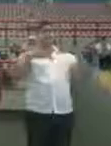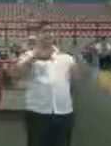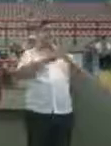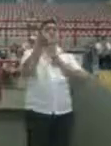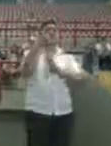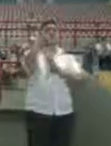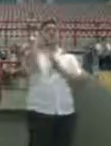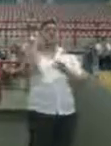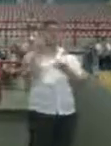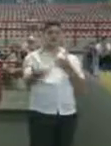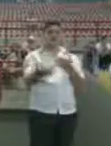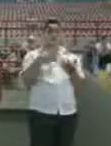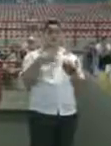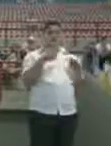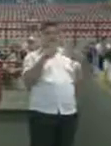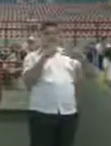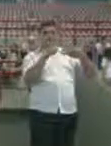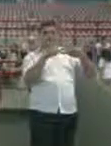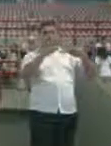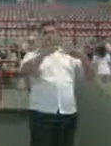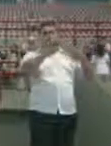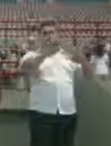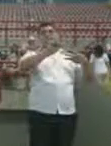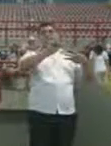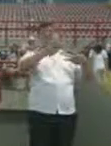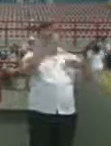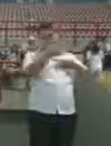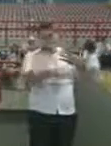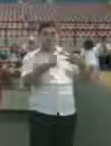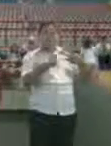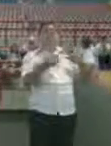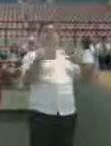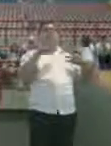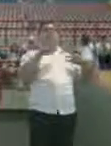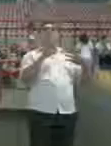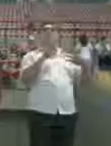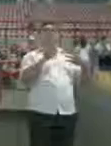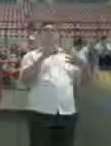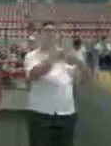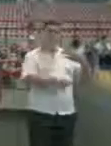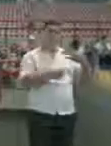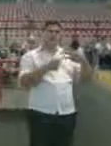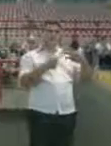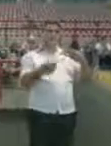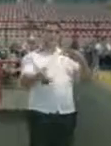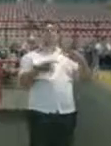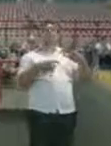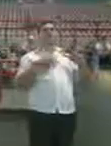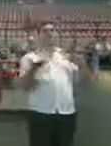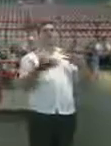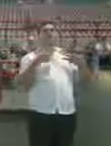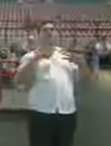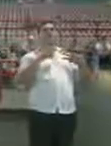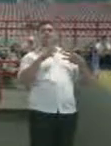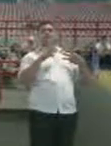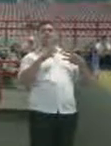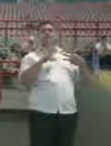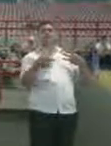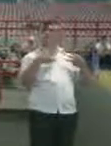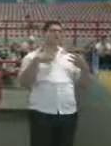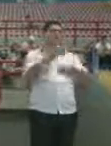revolução, usando o carvão. Aí na segunda revolução, usando o petróleo. E na terceira revolução ainda estamos usando o petróleo, porque